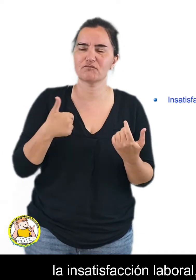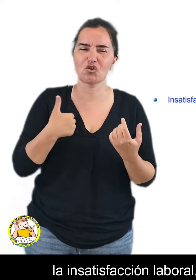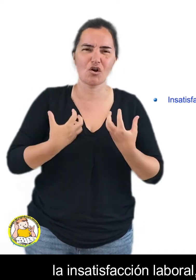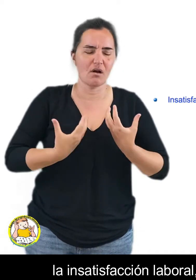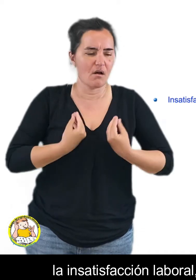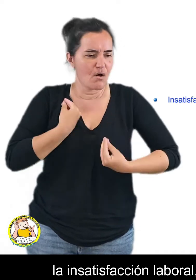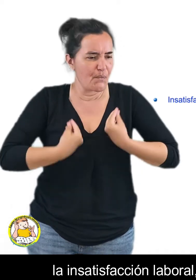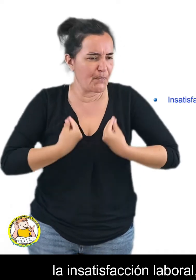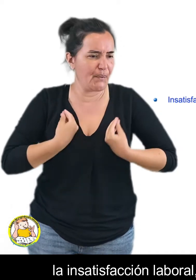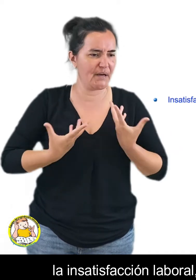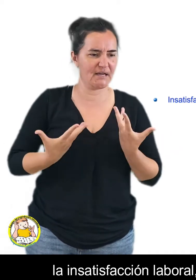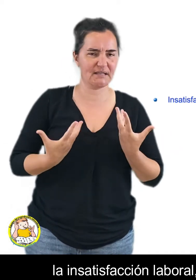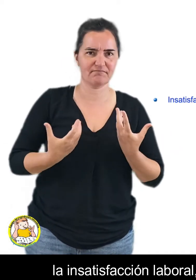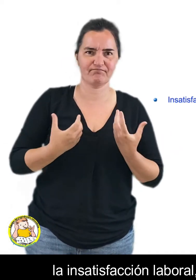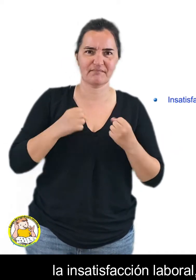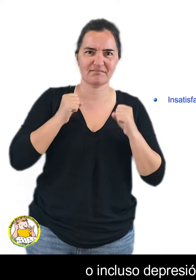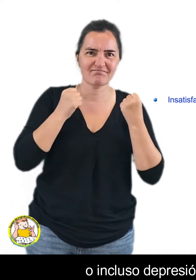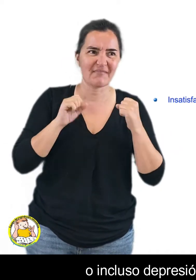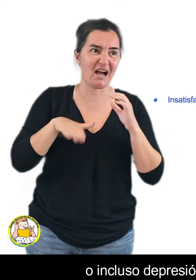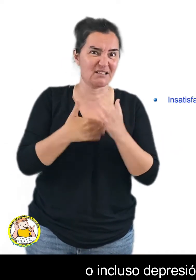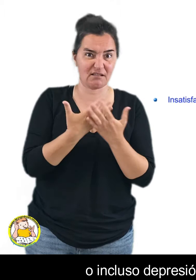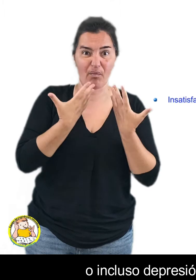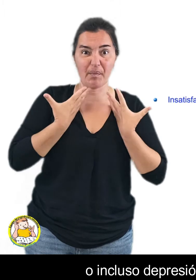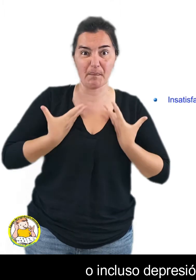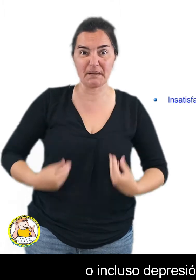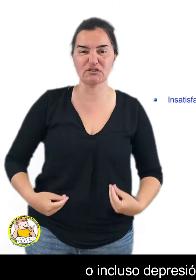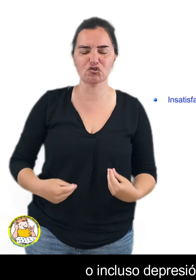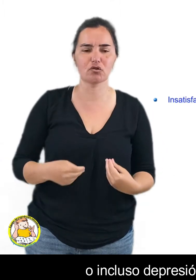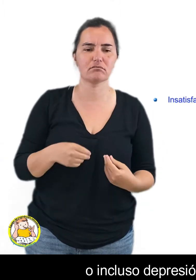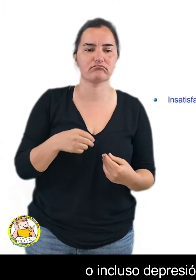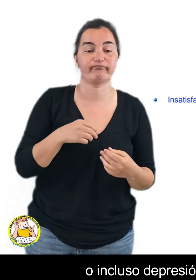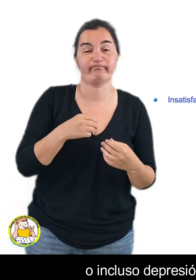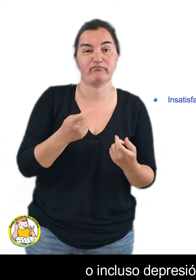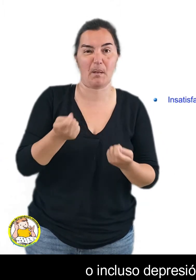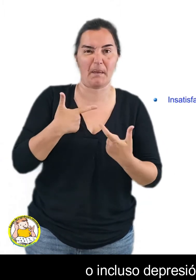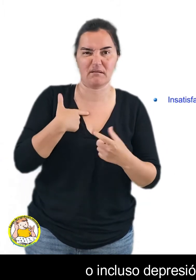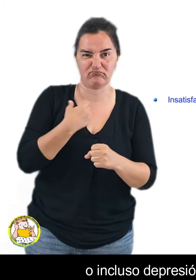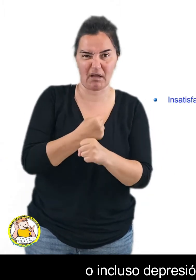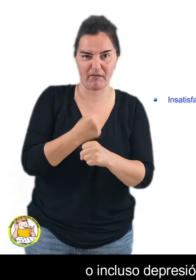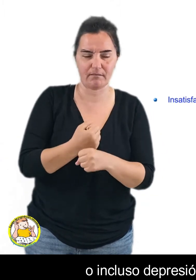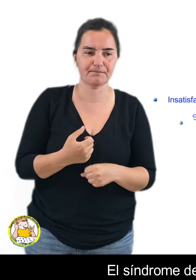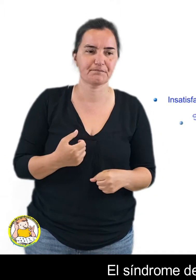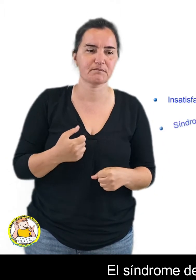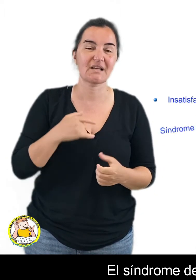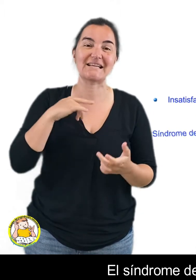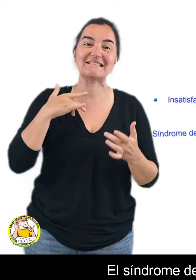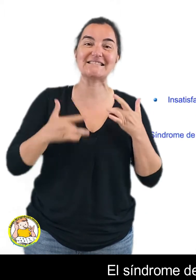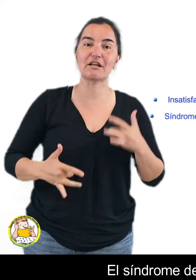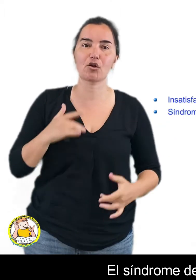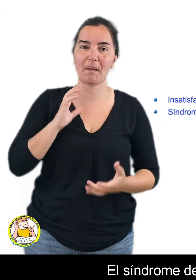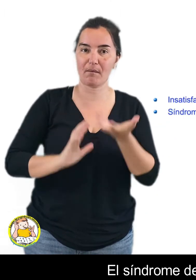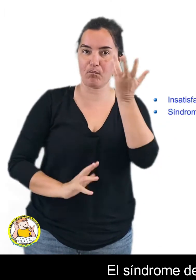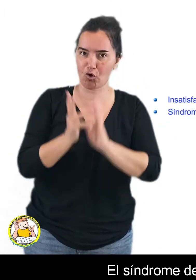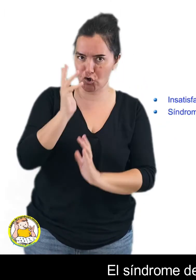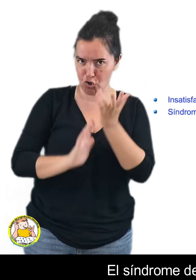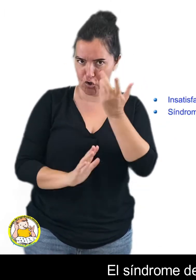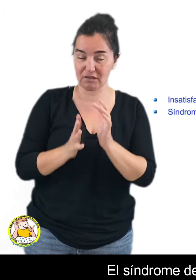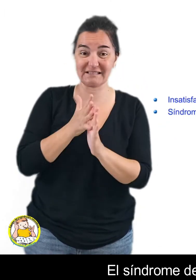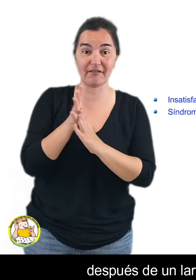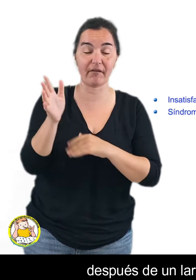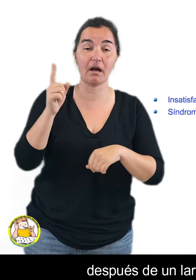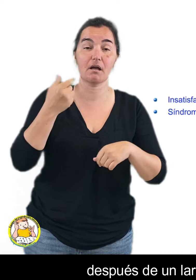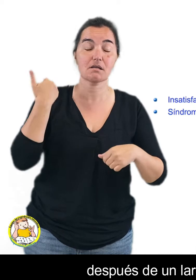es un estado de intranquilidad, ansiedad o incluso depresión que puede provocarnos el trabajo. El síndrome de burnout, en el